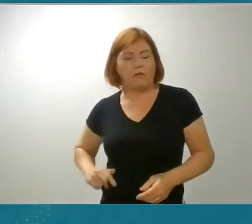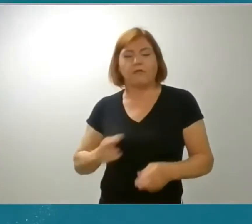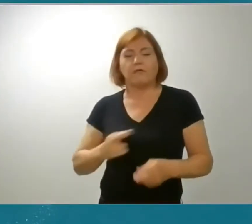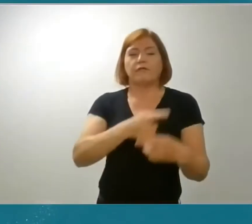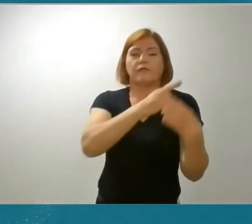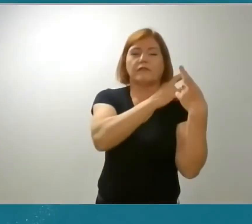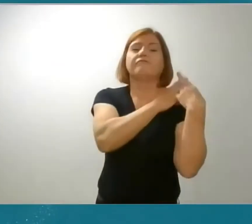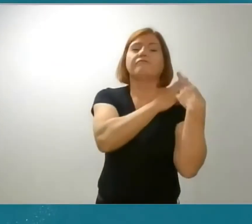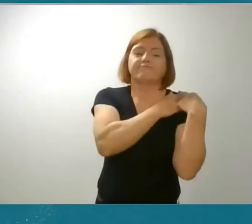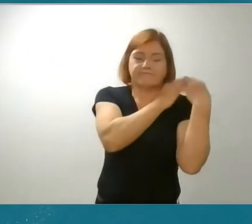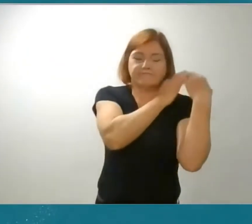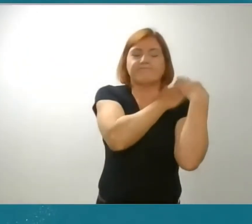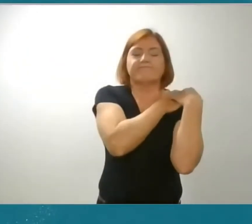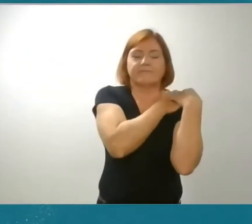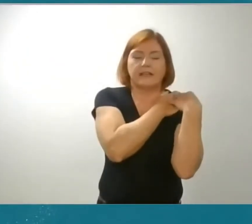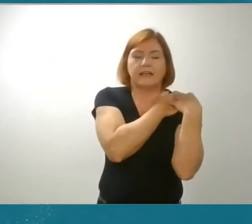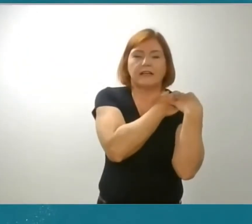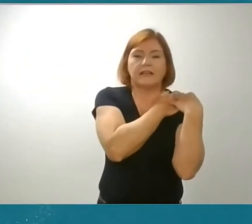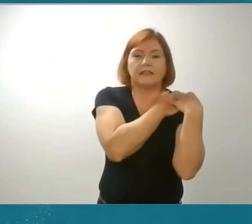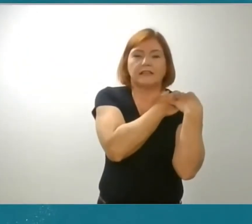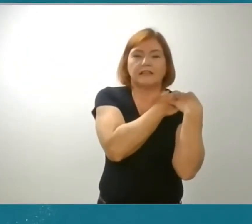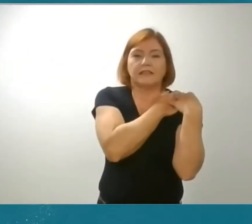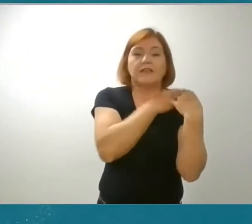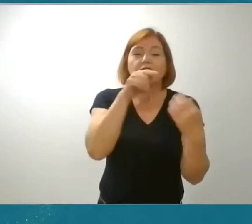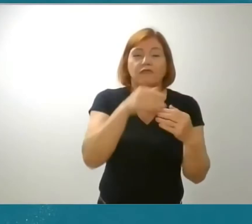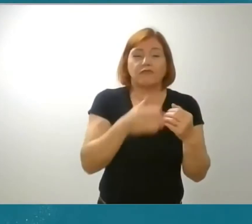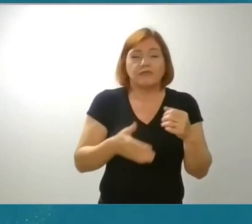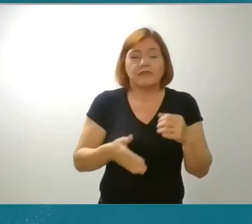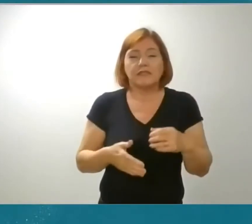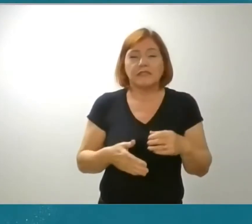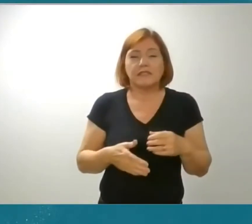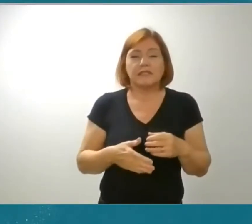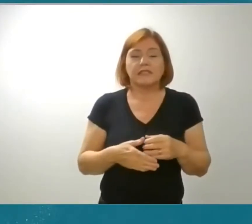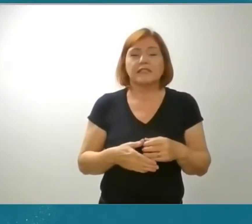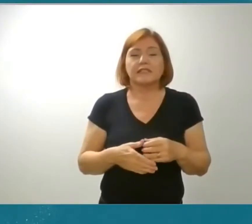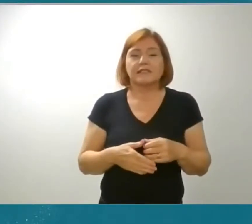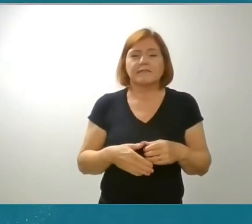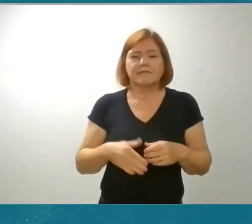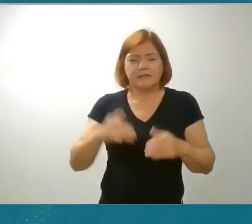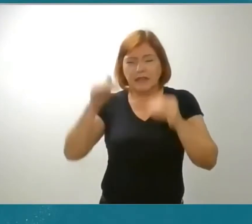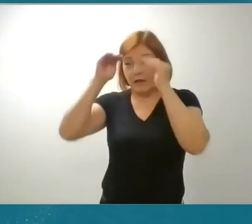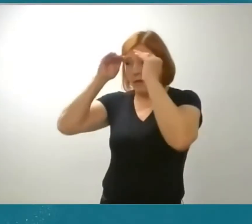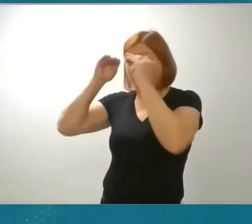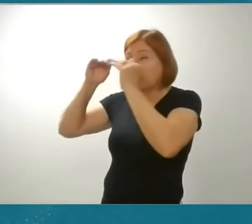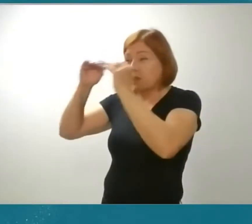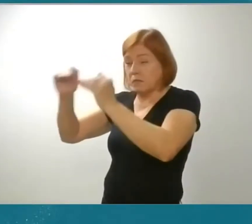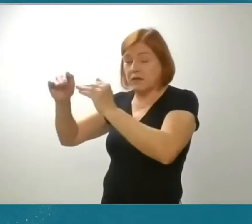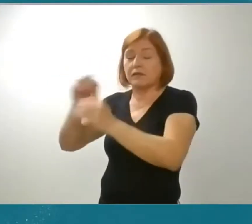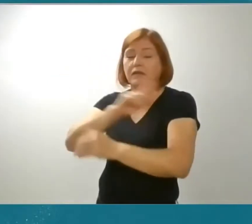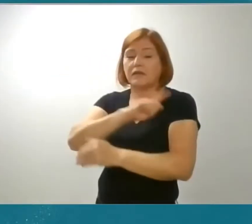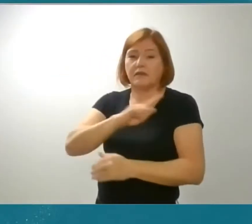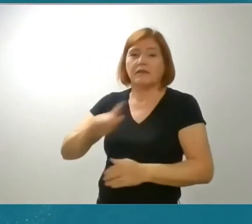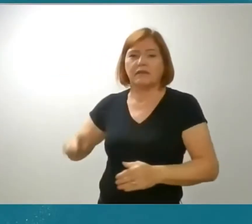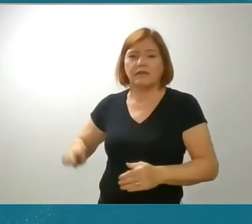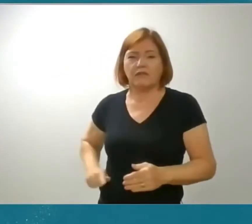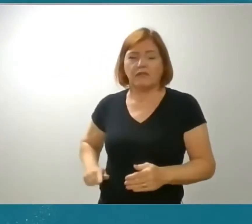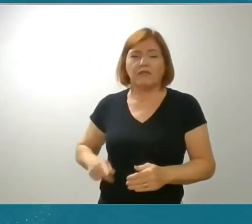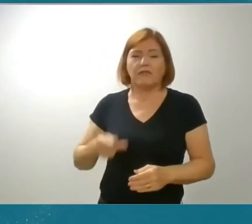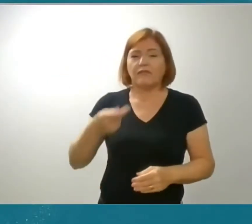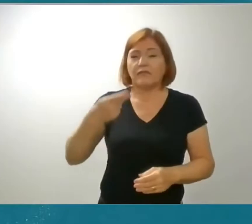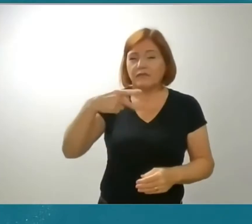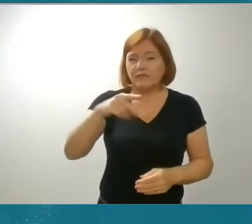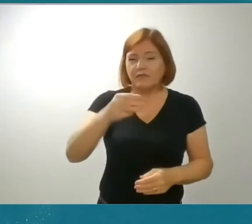ombros. Irmãos, ele é forte e poderoso o suficiente para carregar toda a pressão nos seus ombros. O